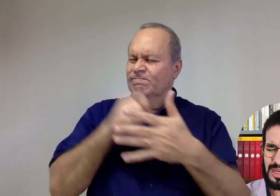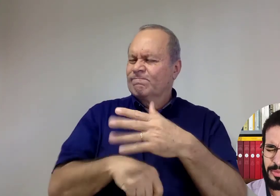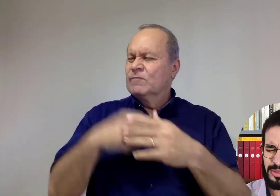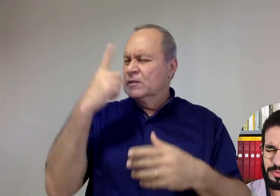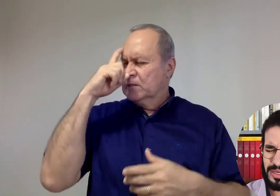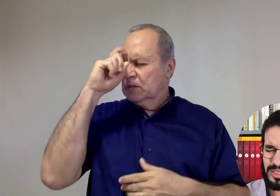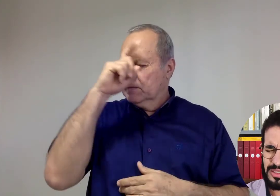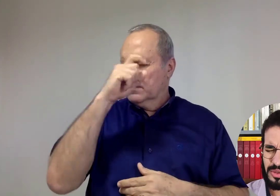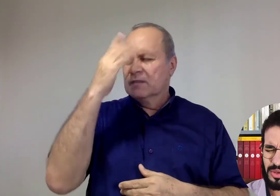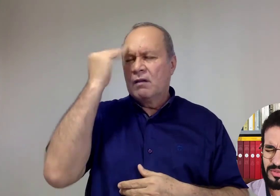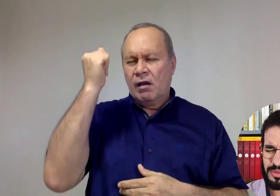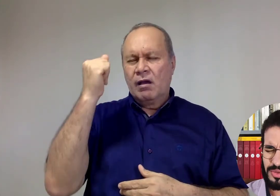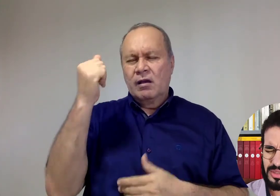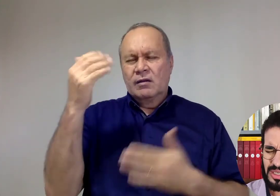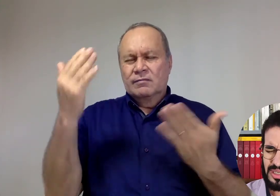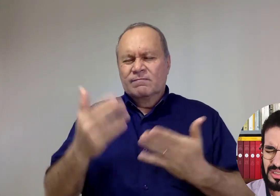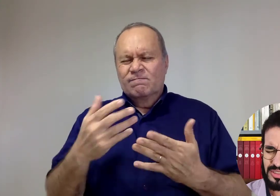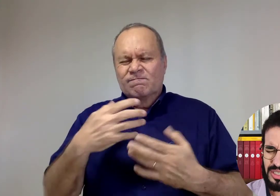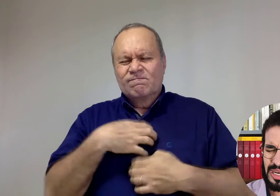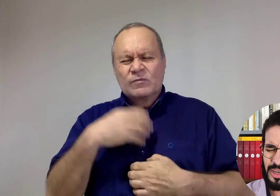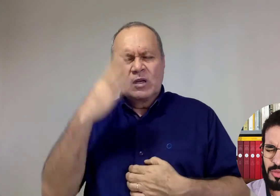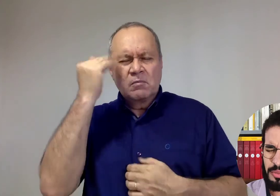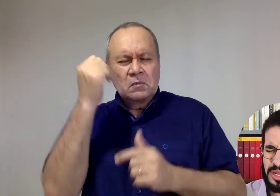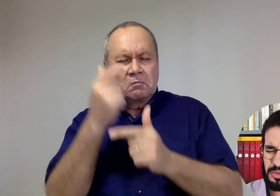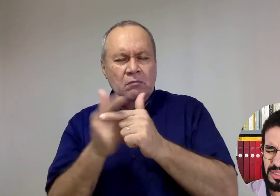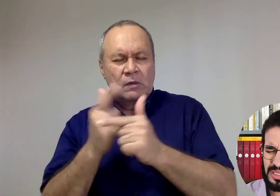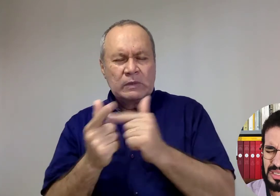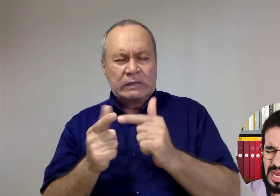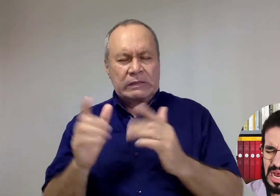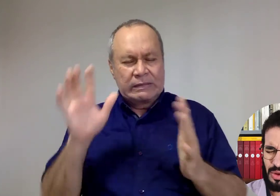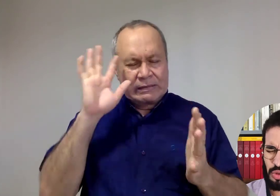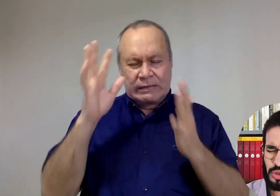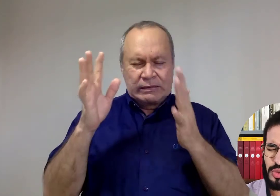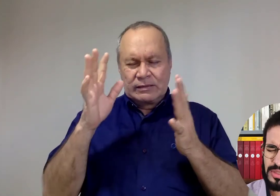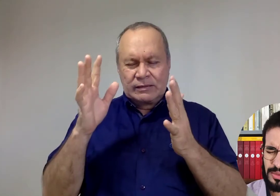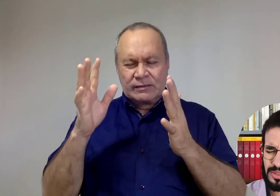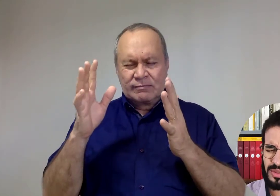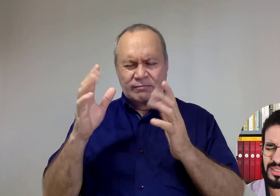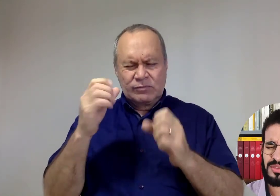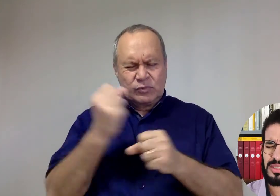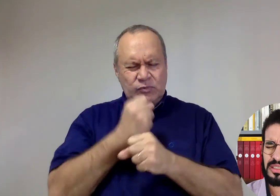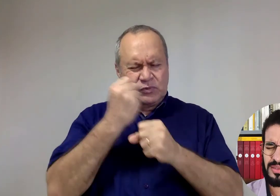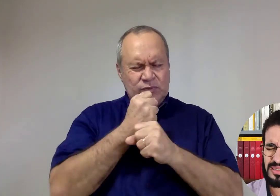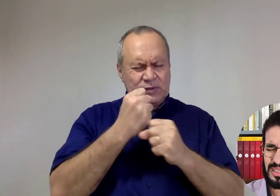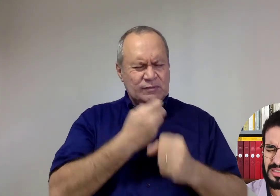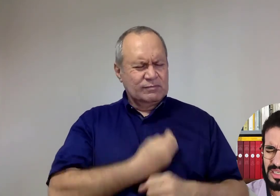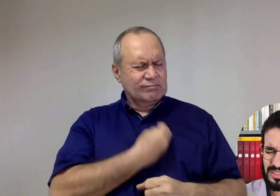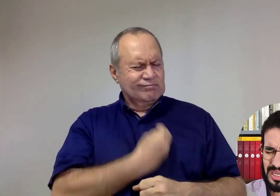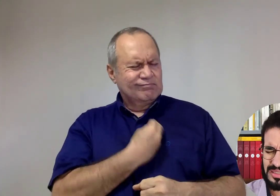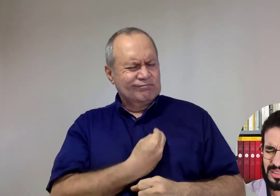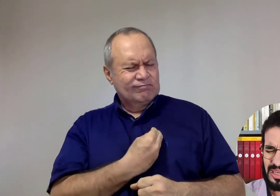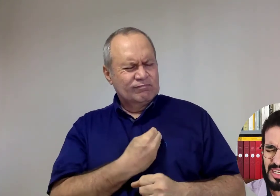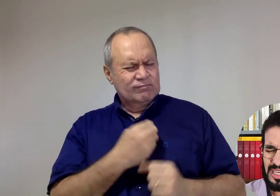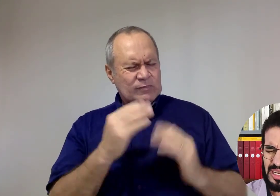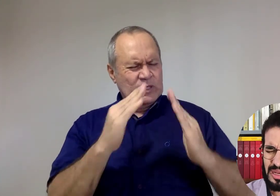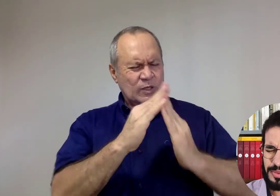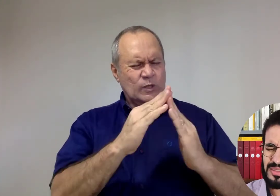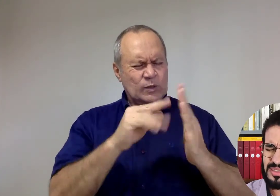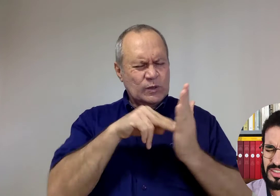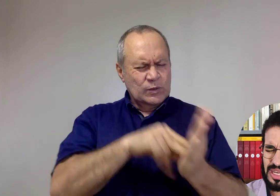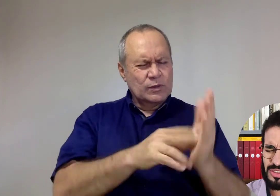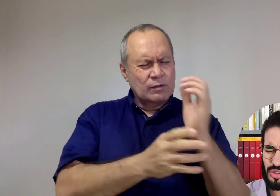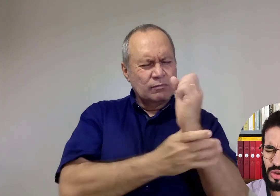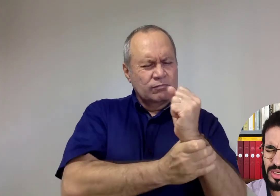Senhor, sabendo, Pai querido, que nós vamos chegar em um momento em que a construção de nossas vidas vai ser testada e